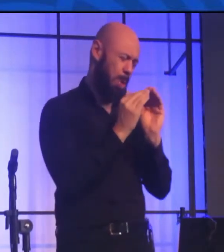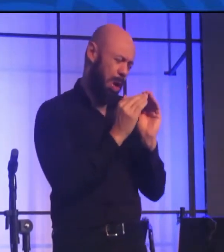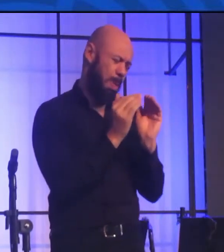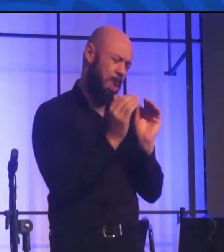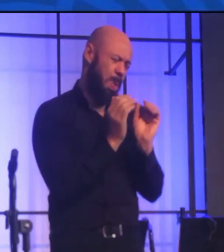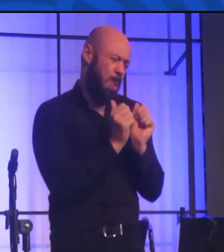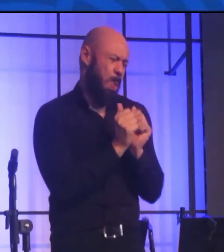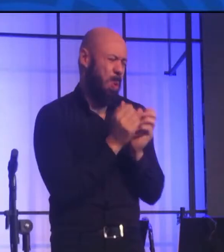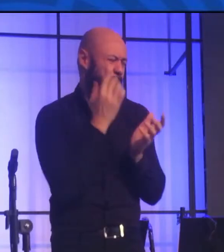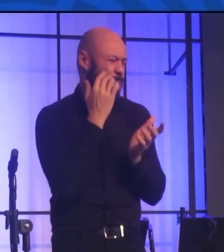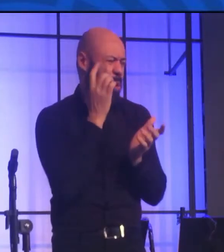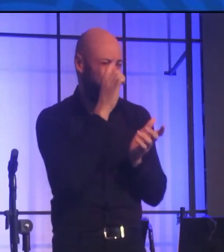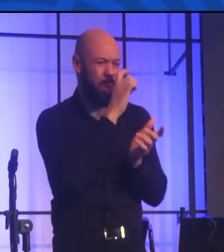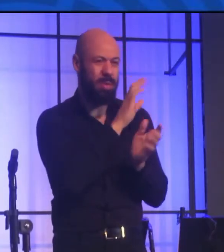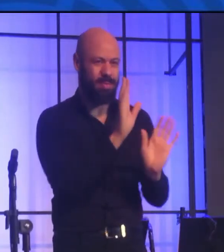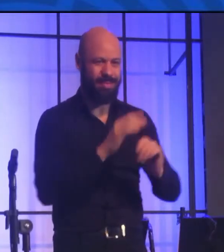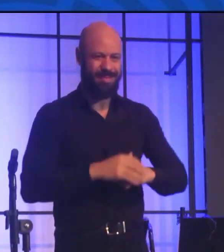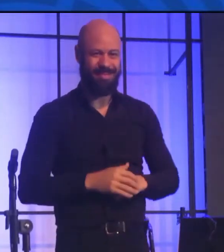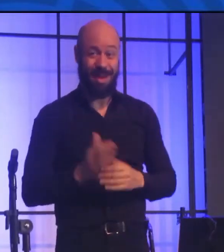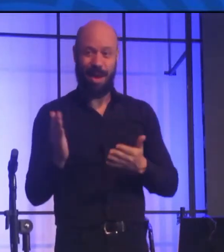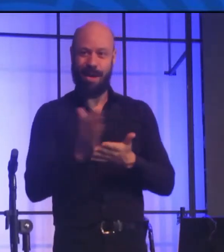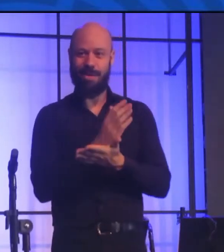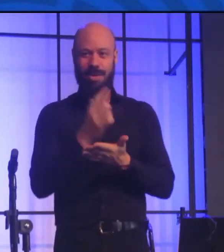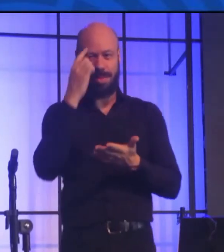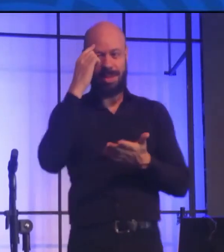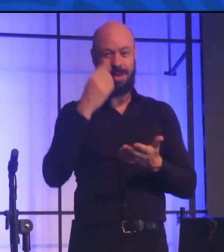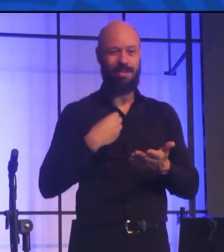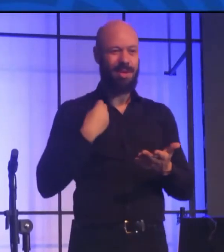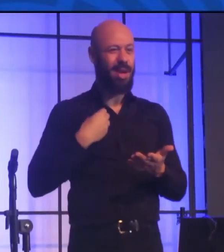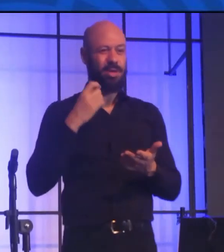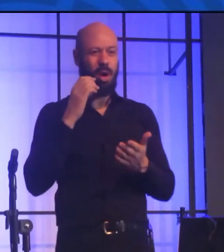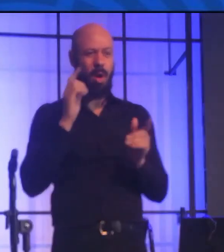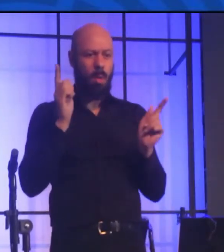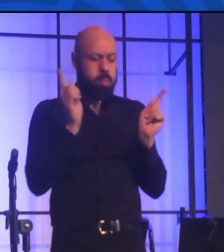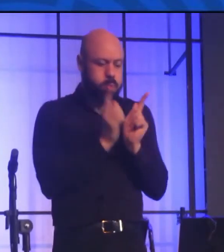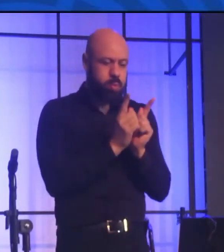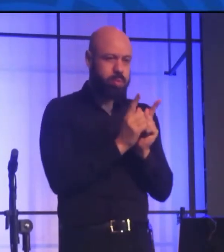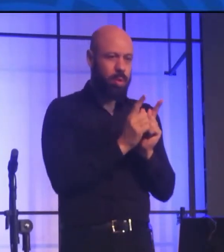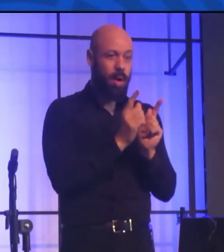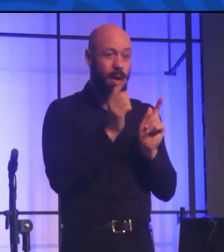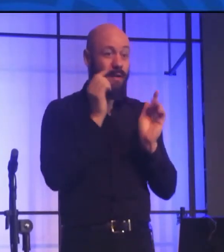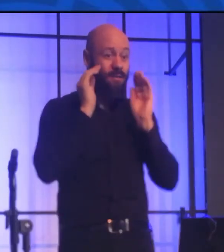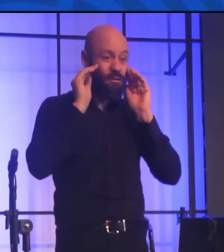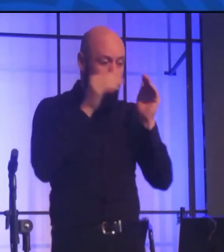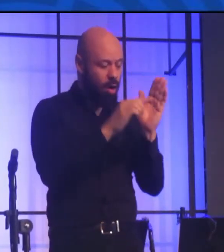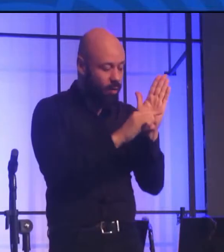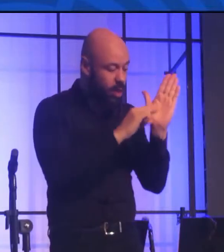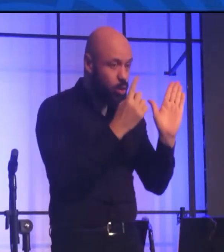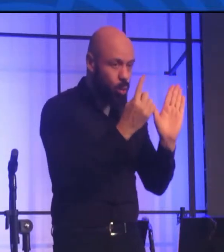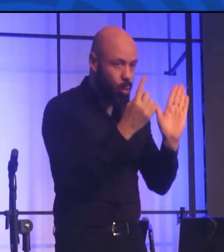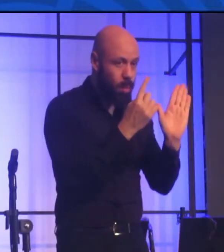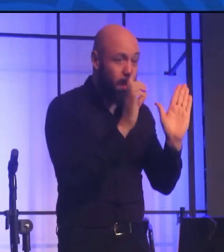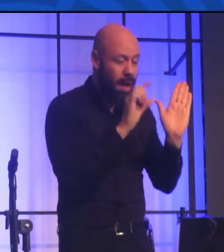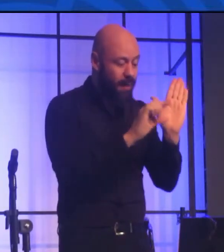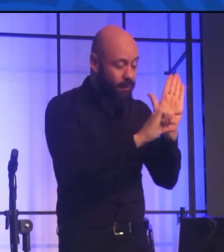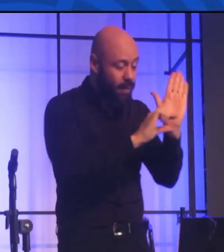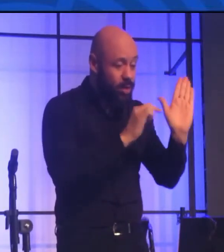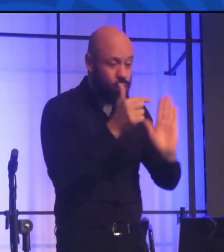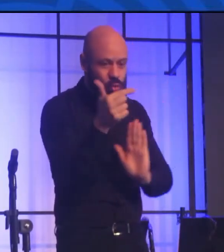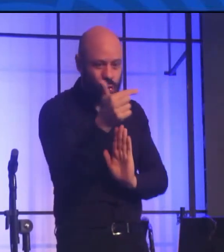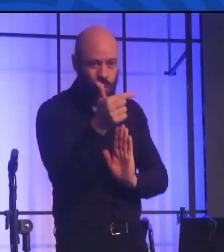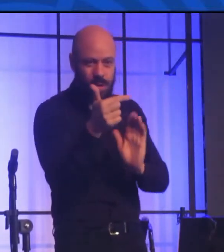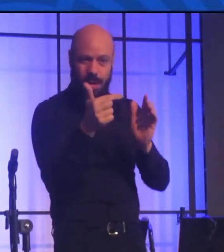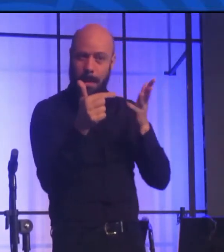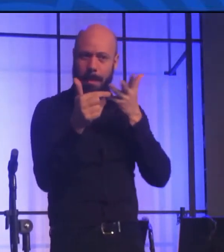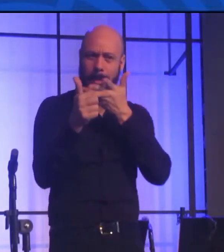Muitas pessoas vivem com frequência a sua vida no versículo 1 e não vão para o versículo 2.